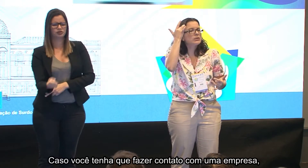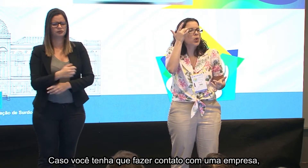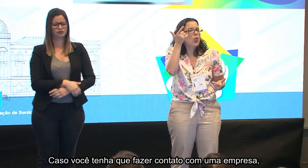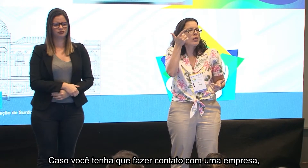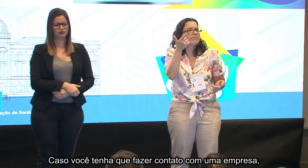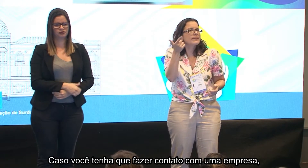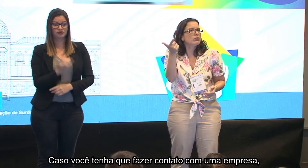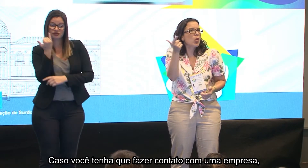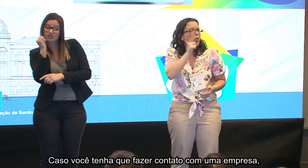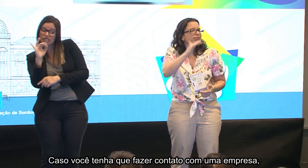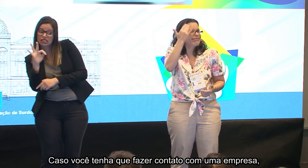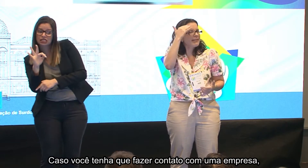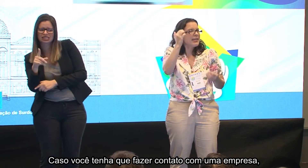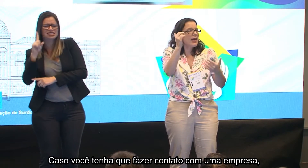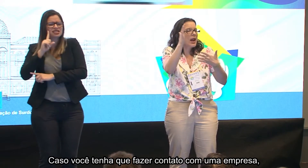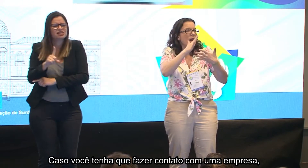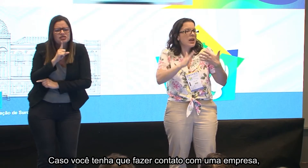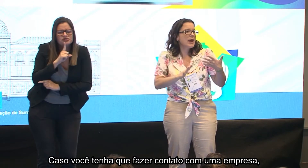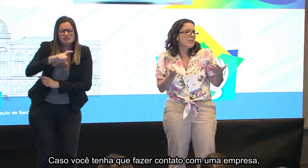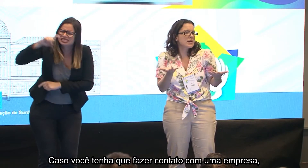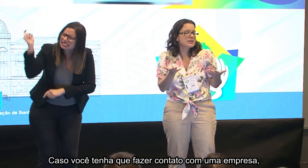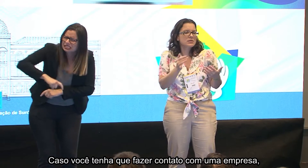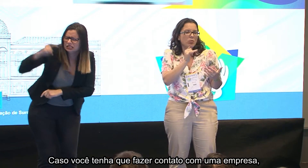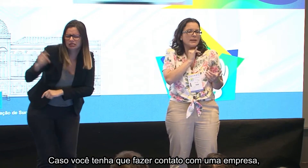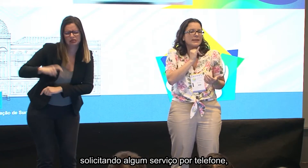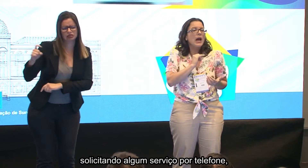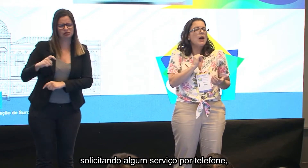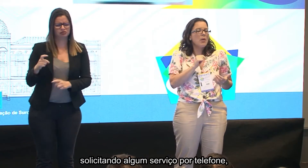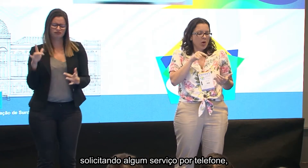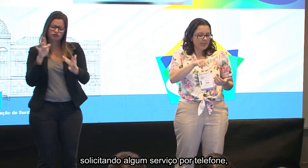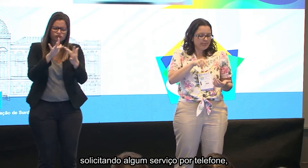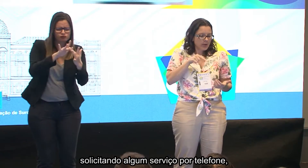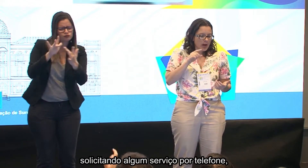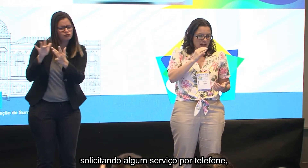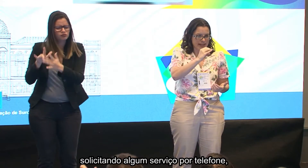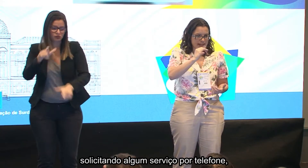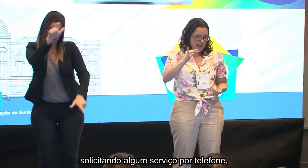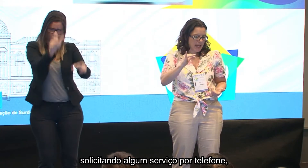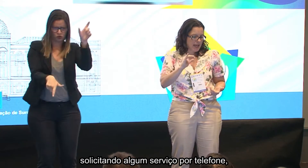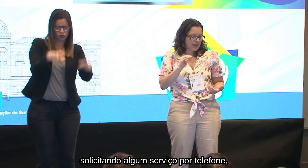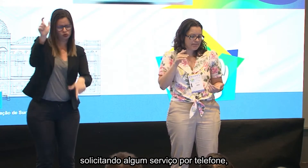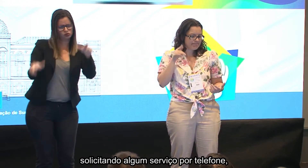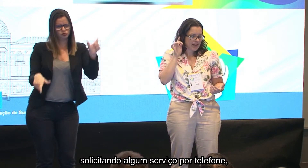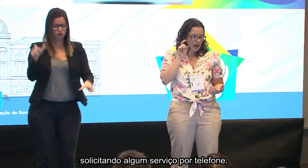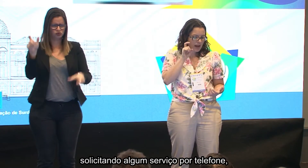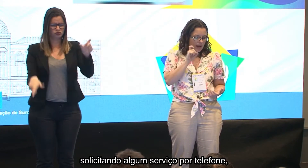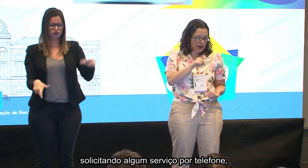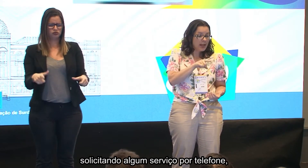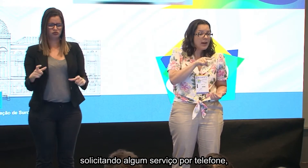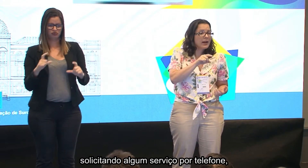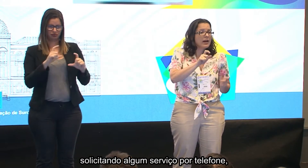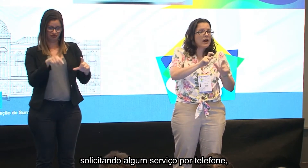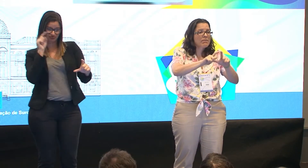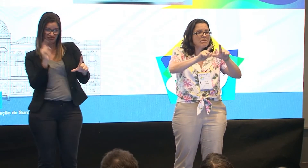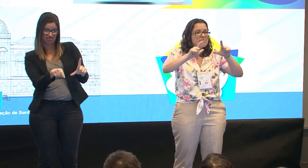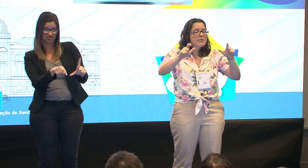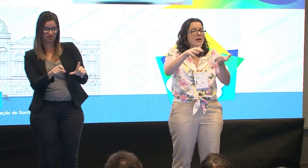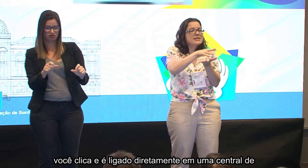Então, caso você tenha que fazer contato com uma empresa, solicitando algum serviço por telefone,